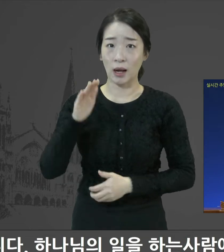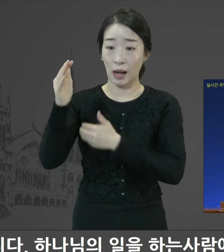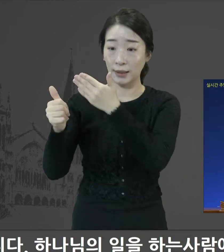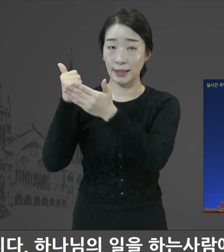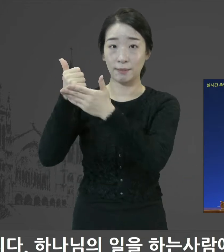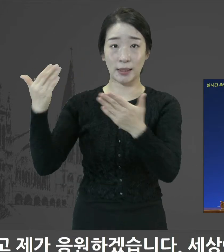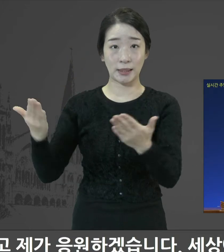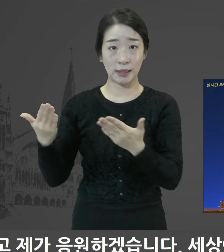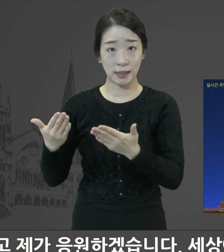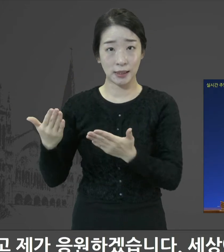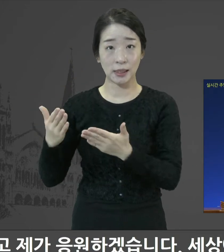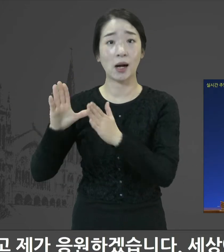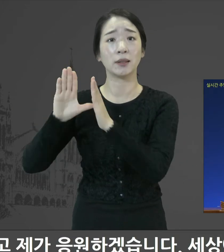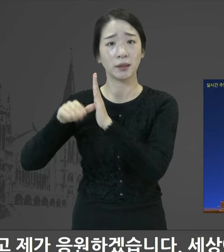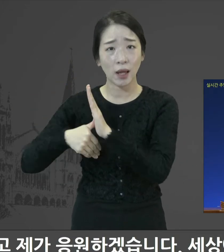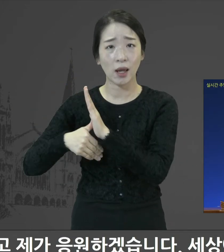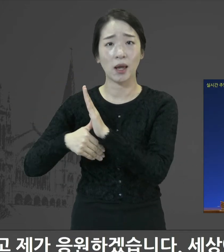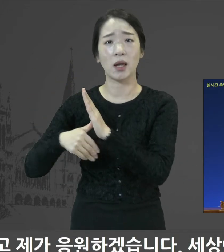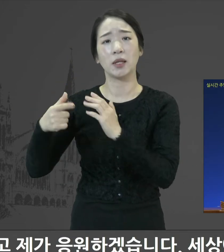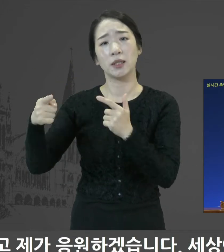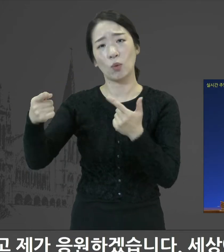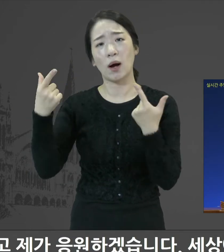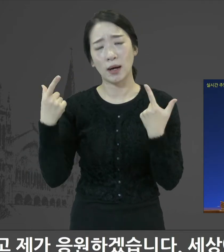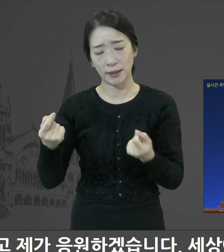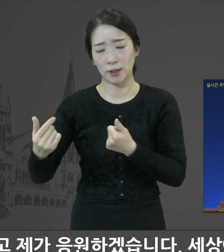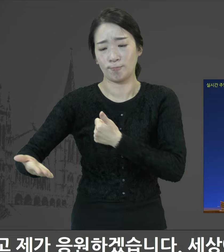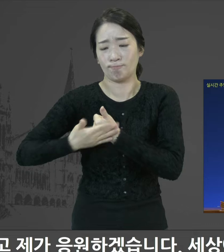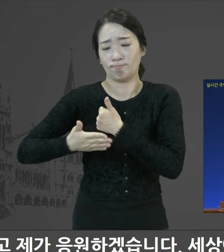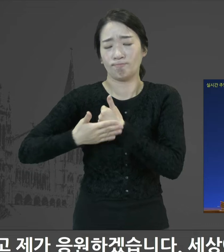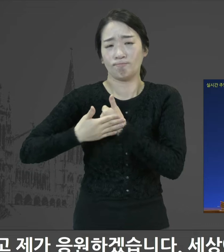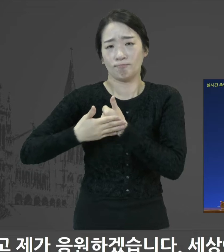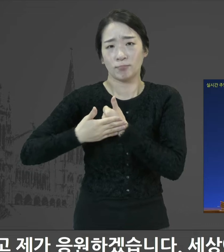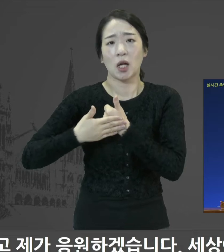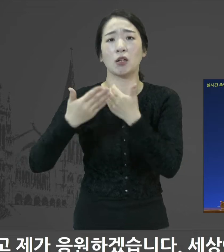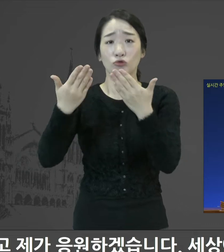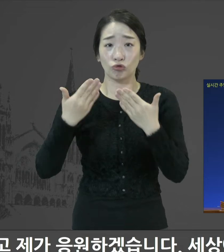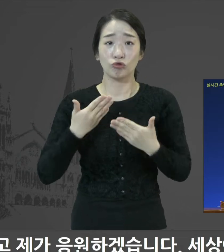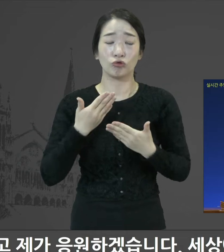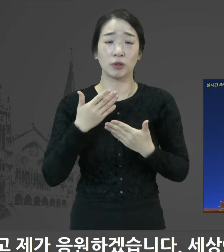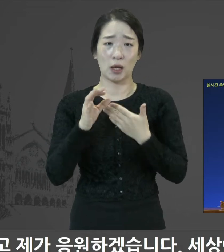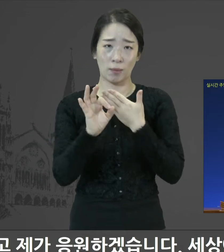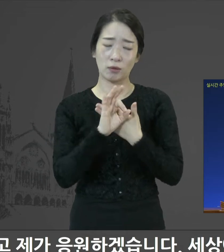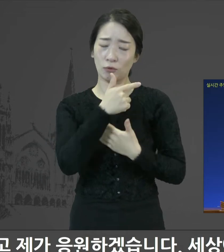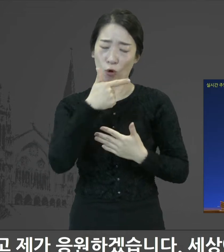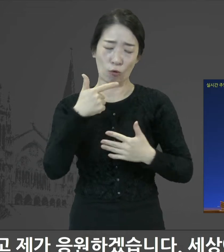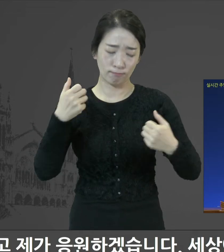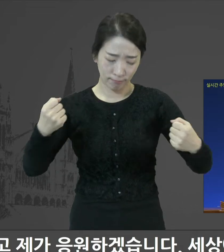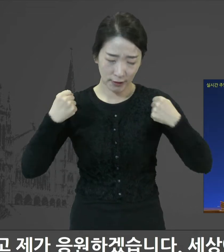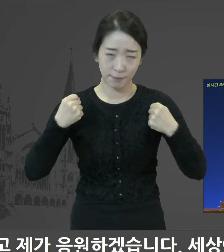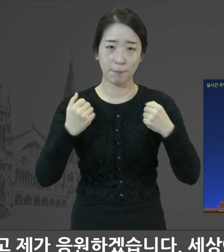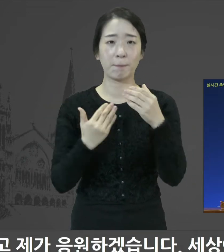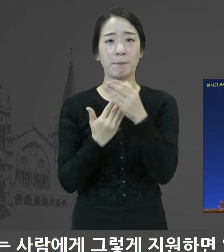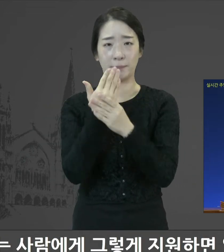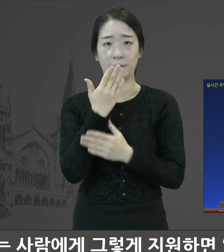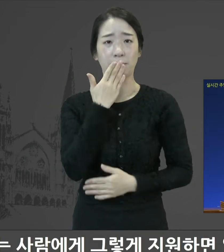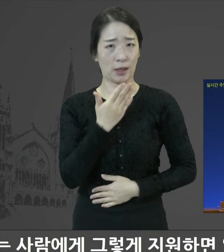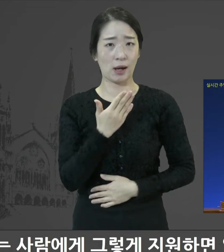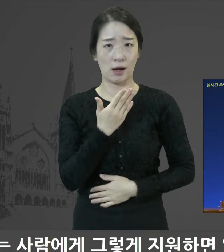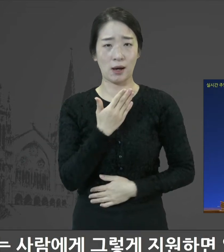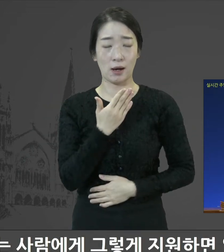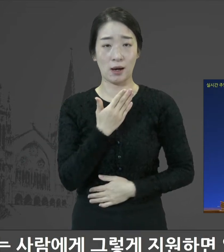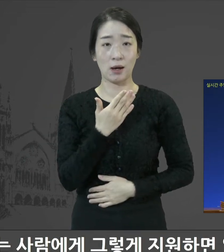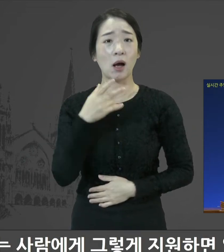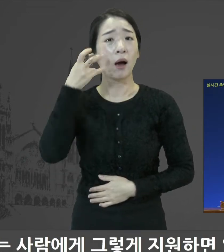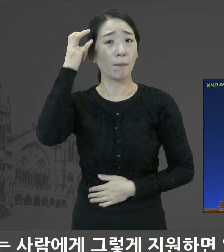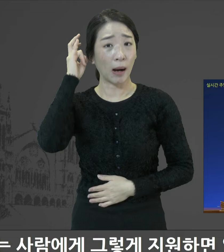하는 사람들에게 그렇게 지원해 주면 얼마나 힘이 나겠습니까? 지금 마리아는 사실